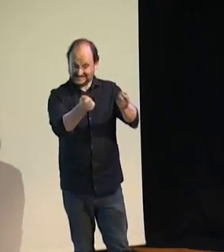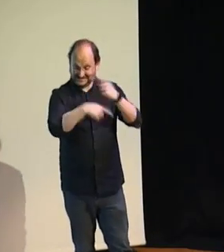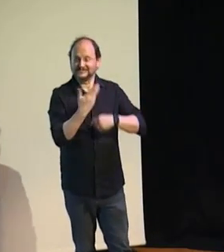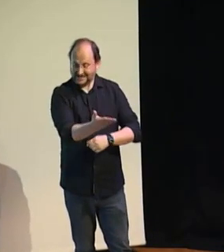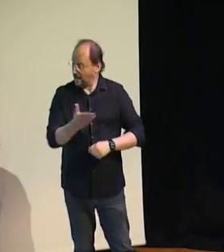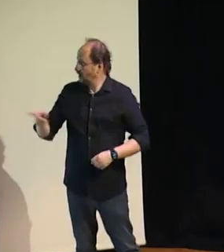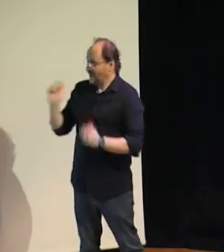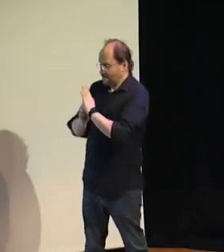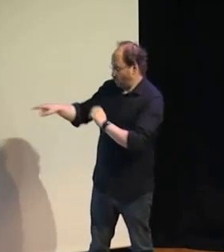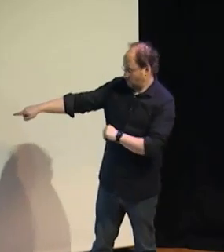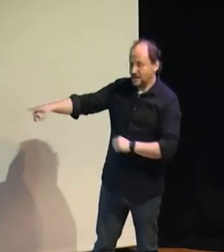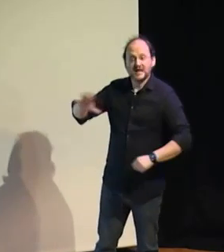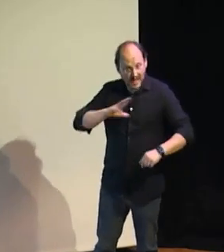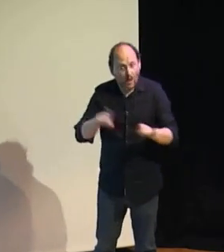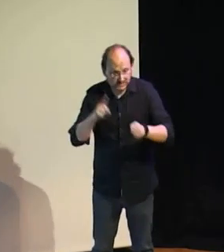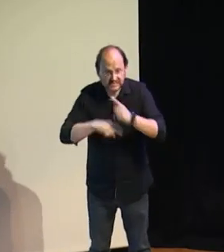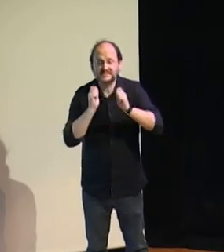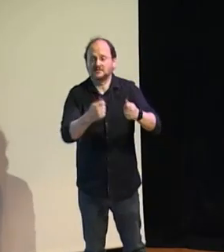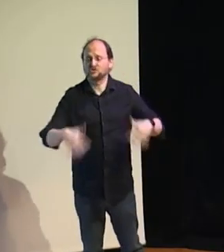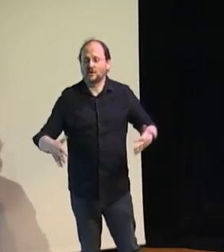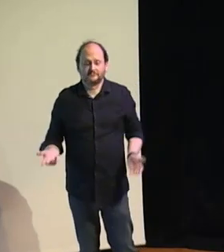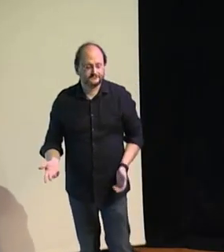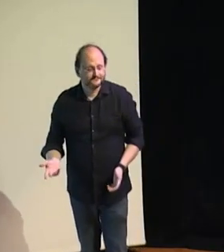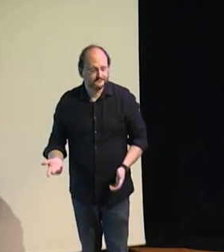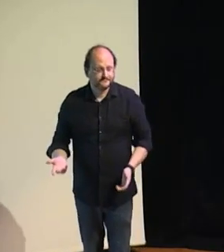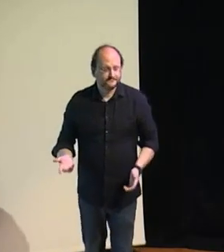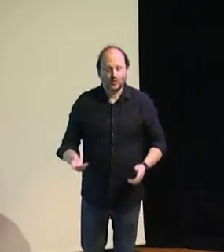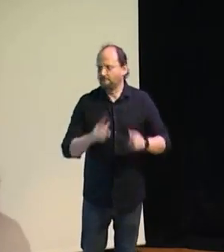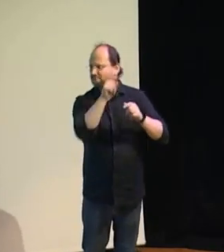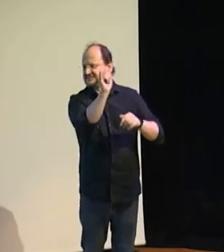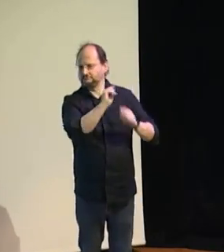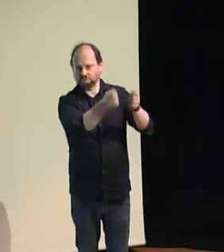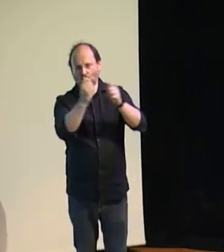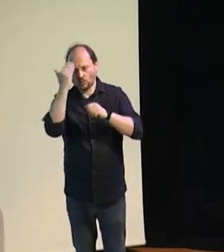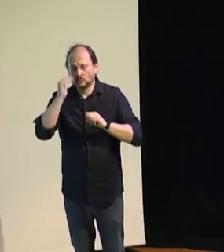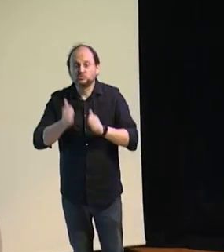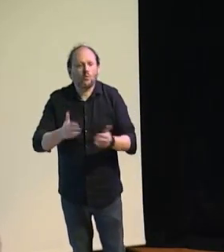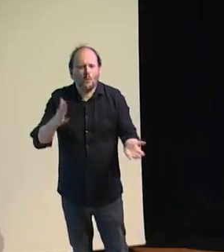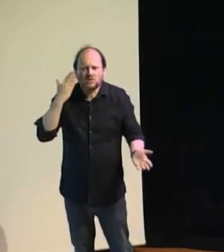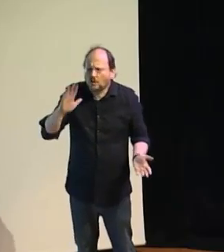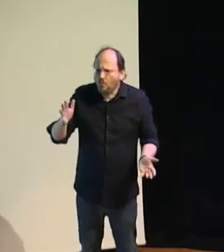comprendre. Et ça, c'était très visuel, et les sourds leur donnaient des signes, justement, déjà à cette époque-là.